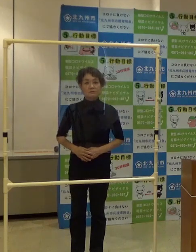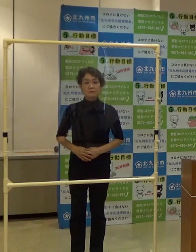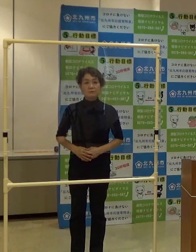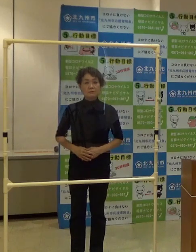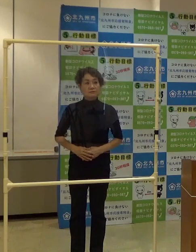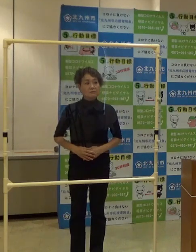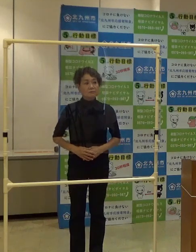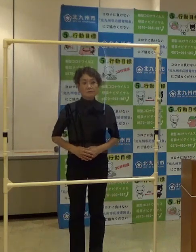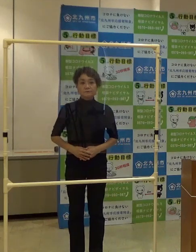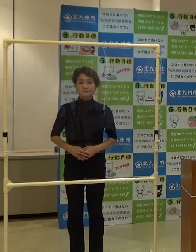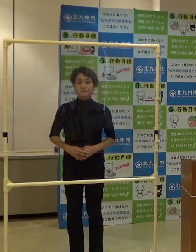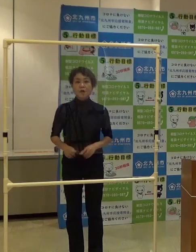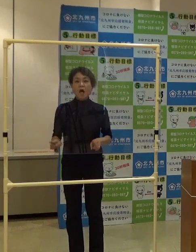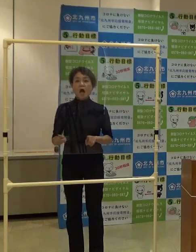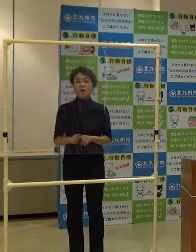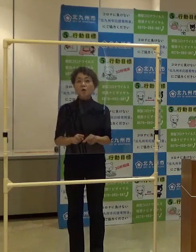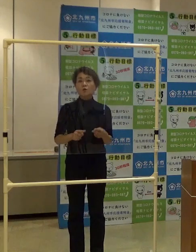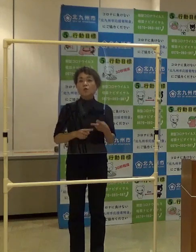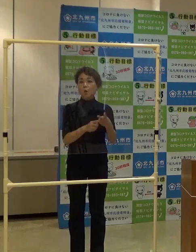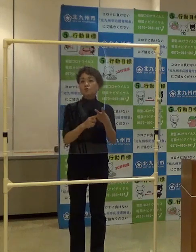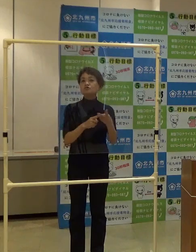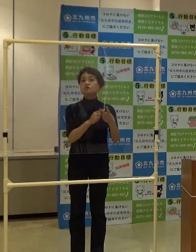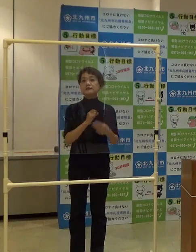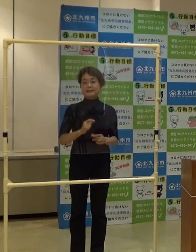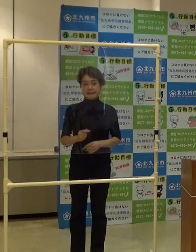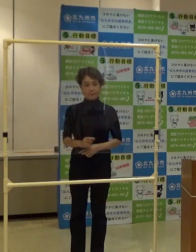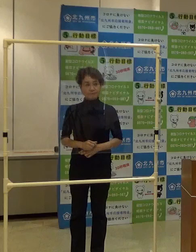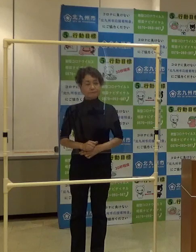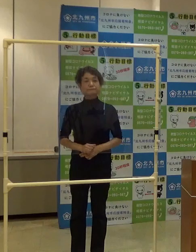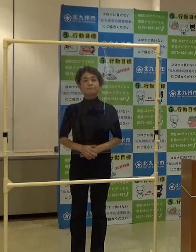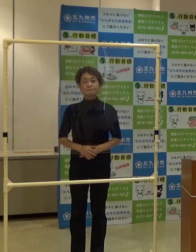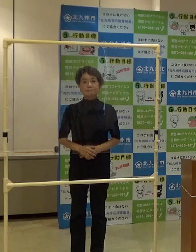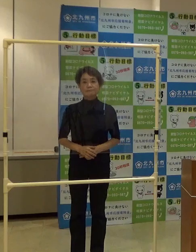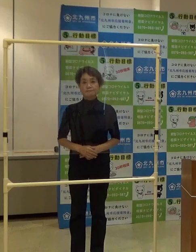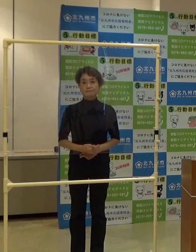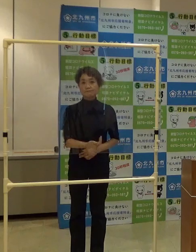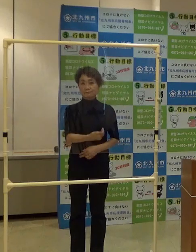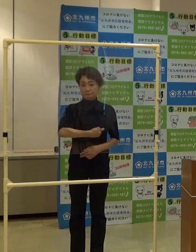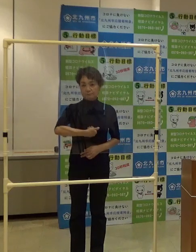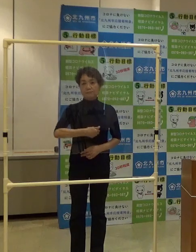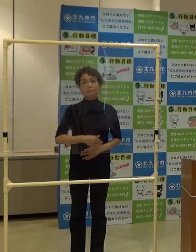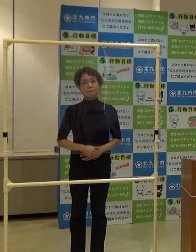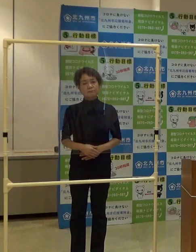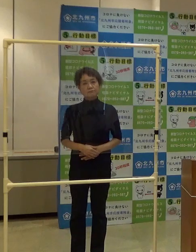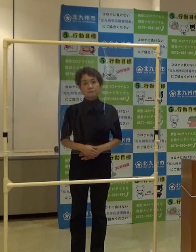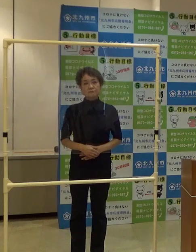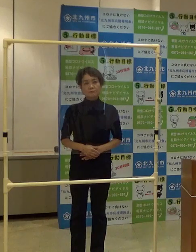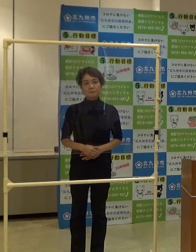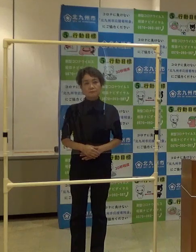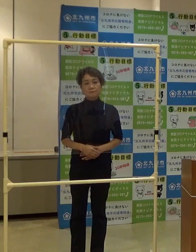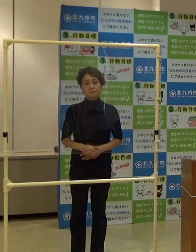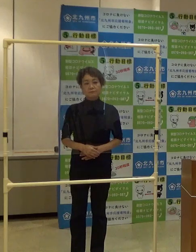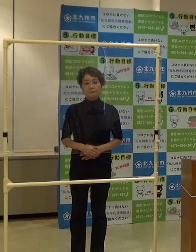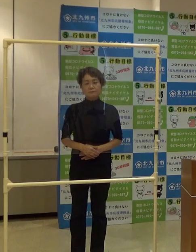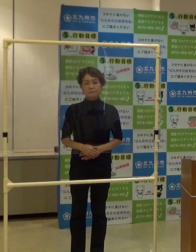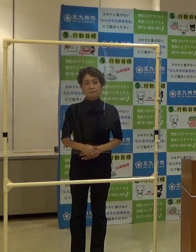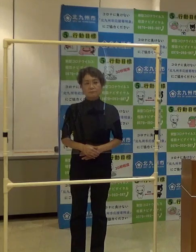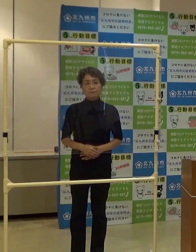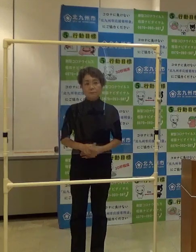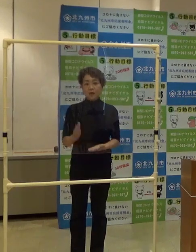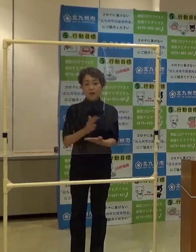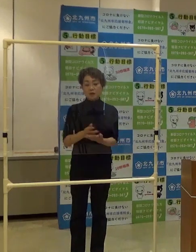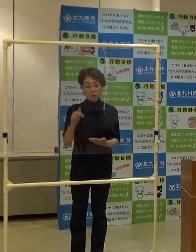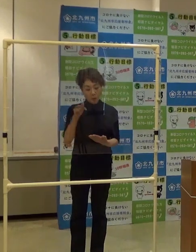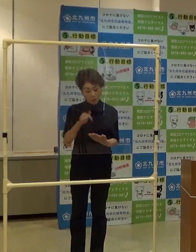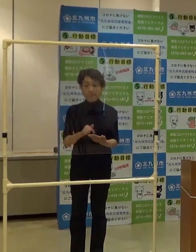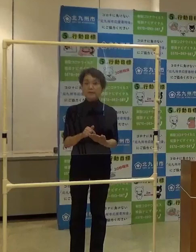幹事社の共同通信社です。よろしくお願いします。本日配布の、資料の